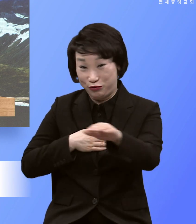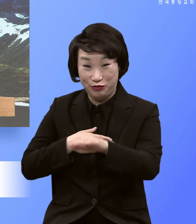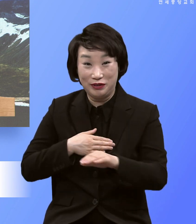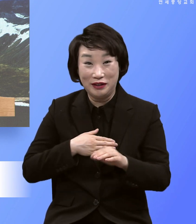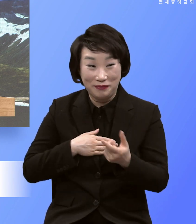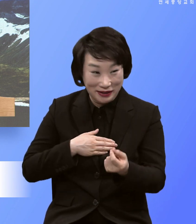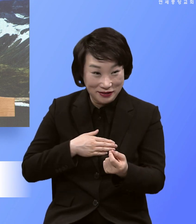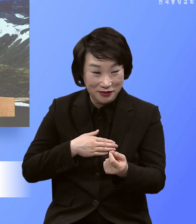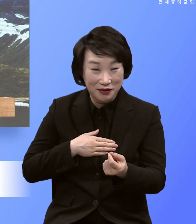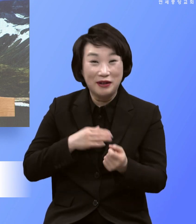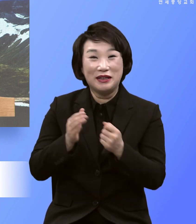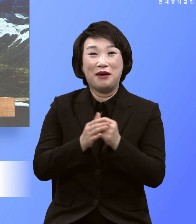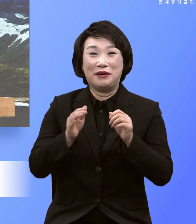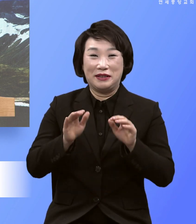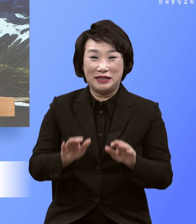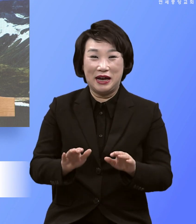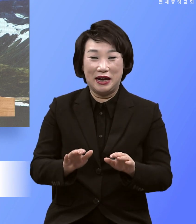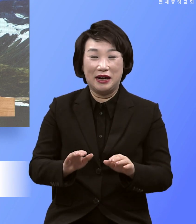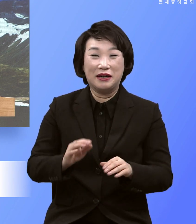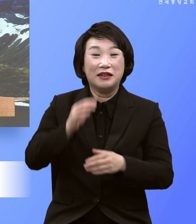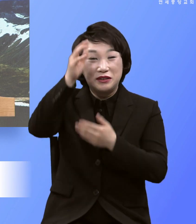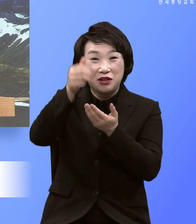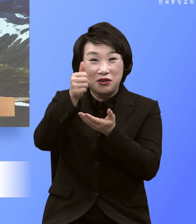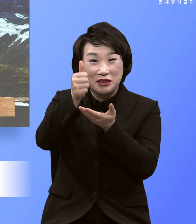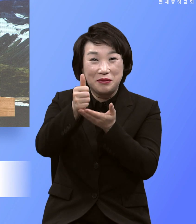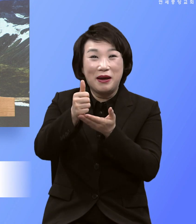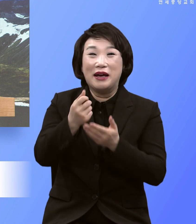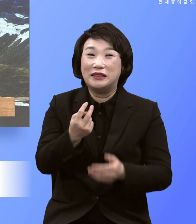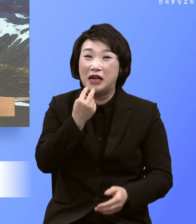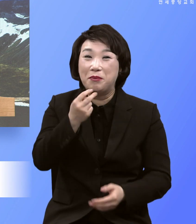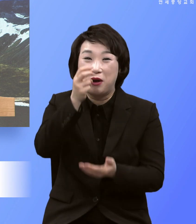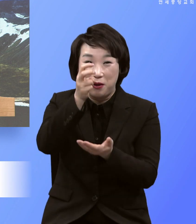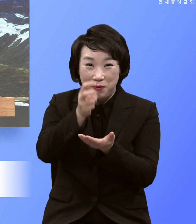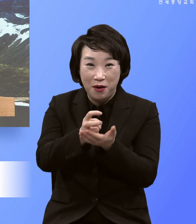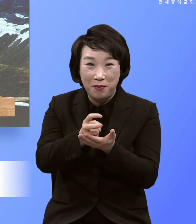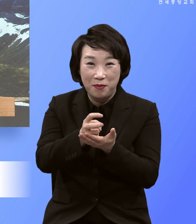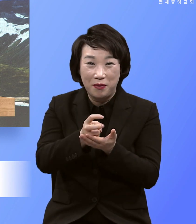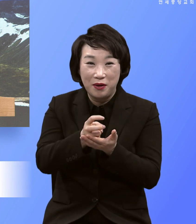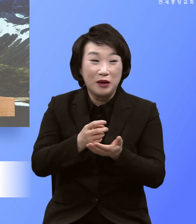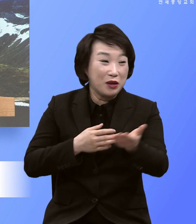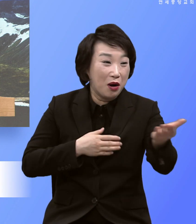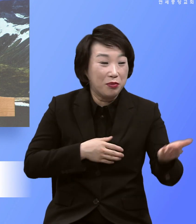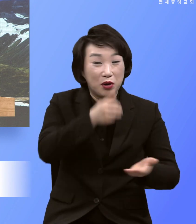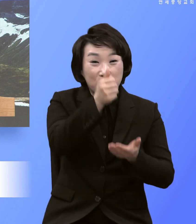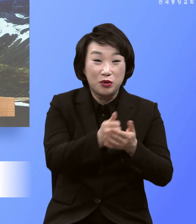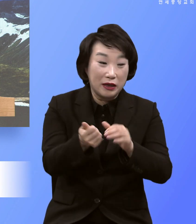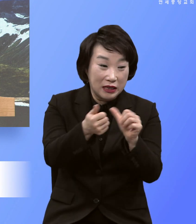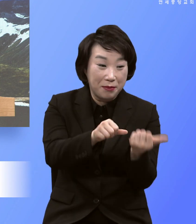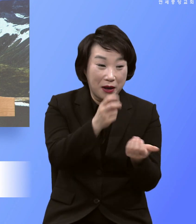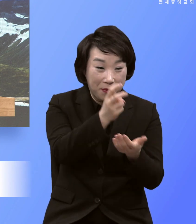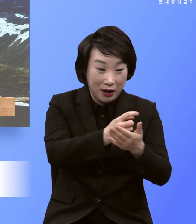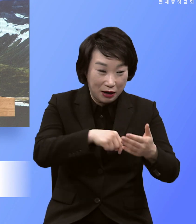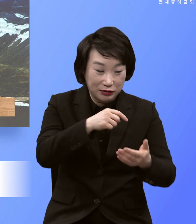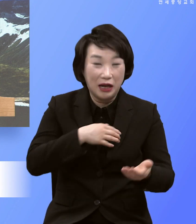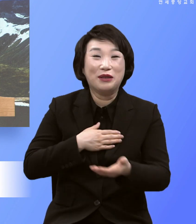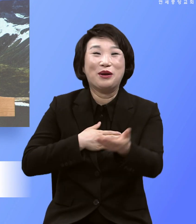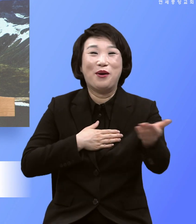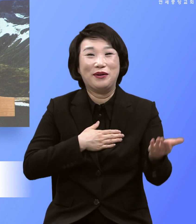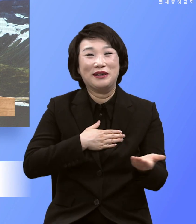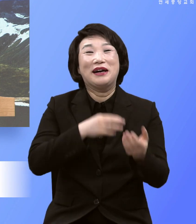그래서 성령의 생명의 법이 죄와 사망의